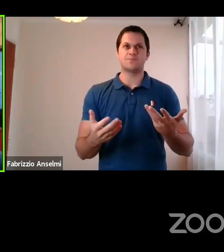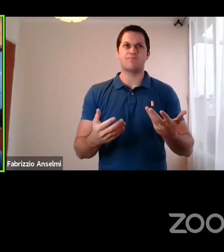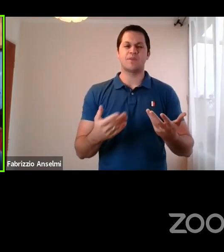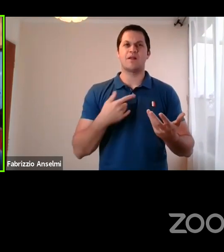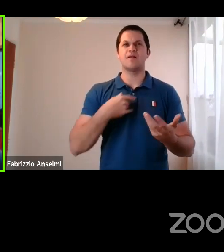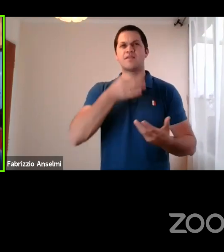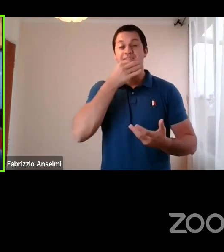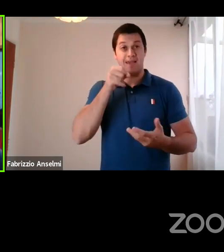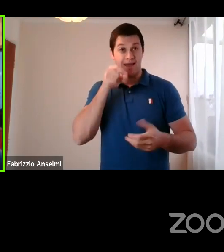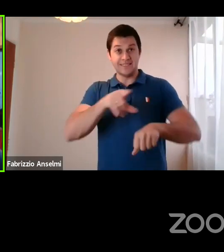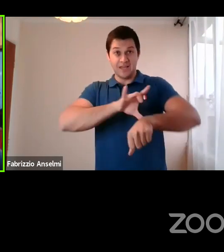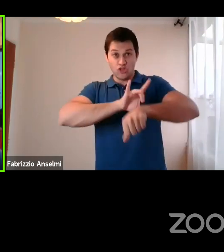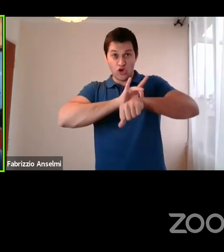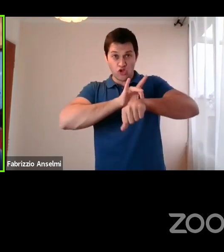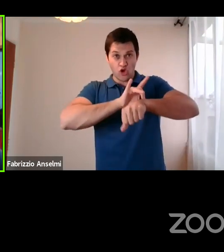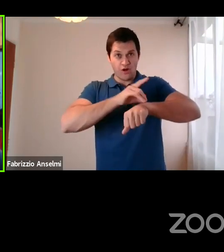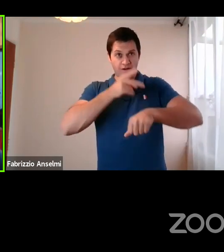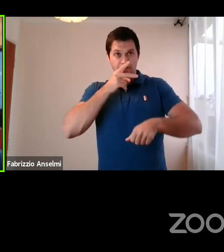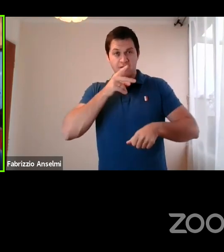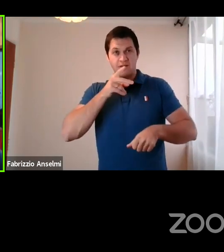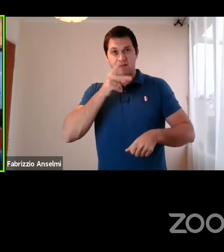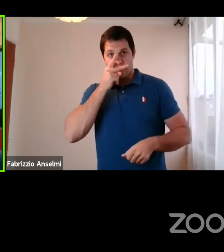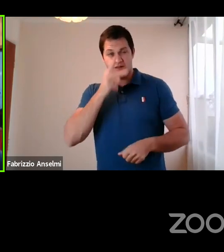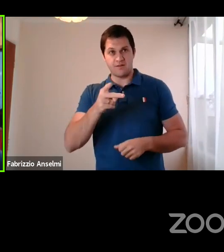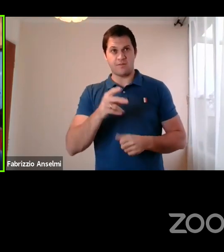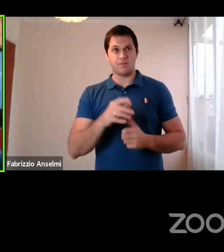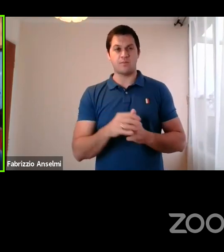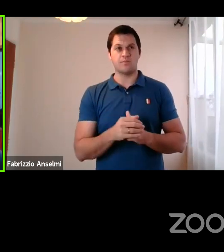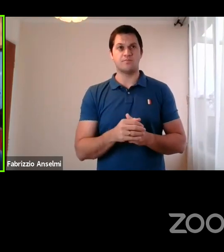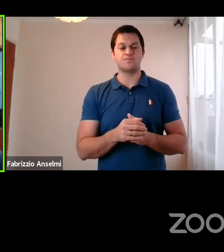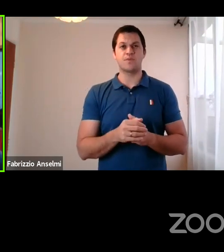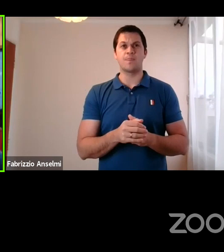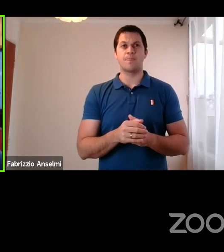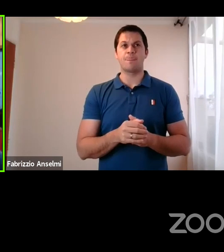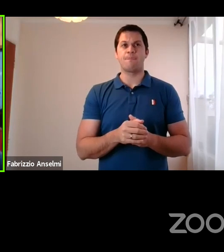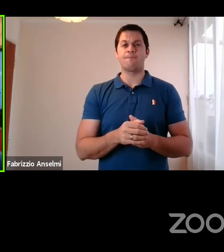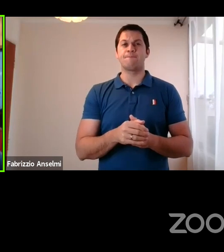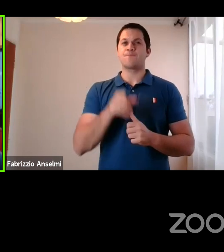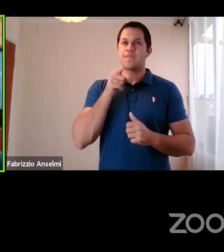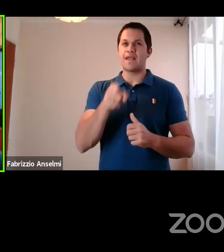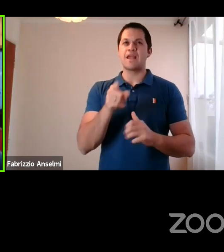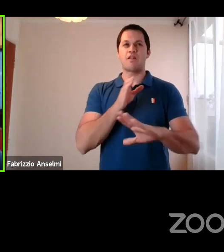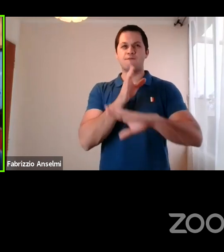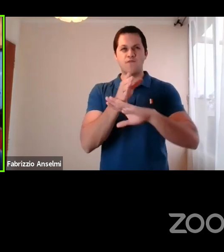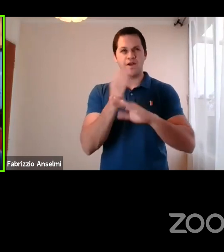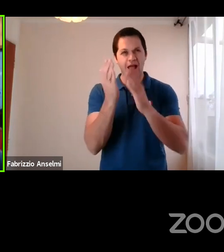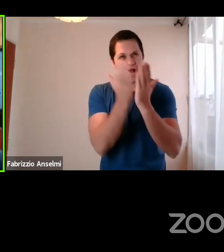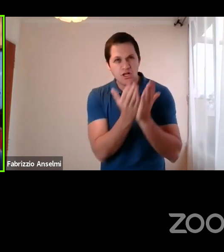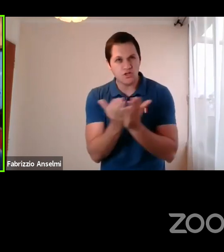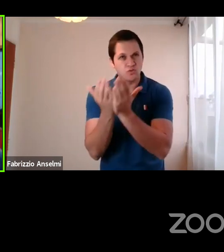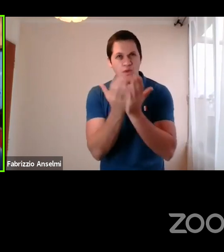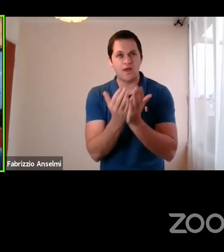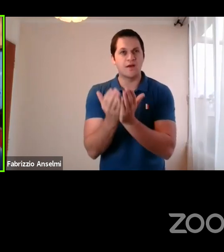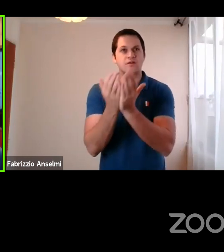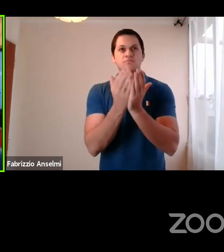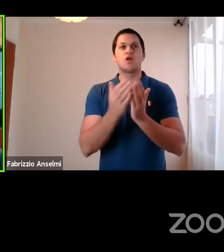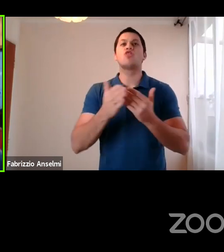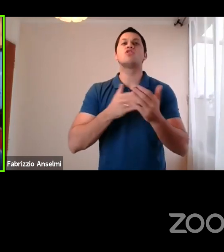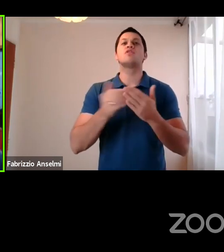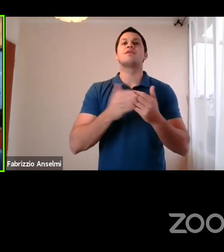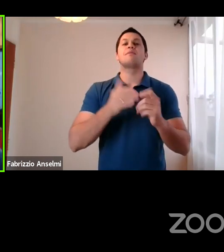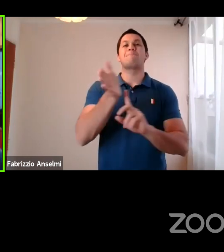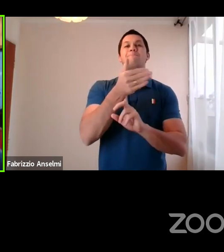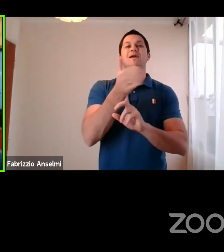Este médico, llamado Horace Stapfer, fue a estudiar un método a Suecia